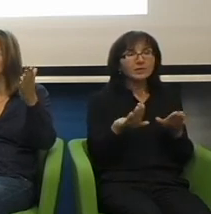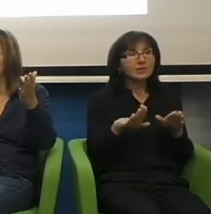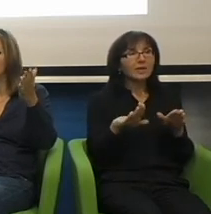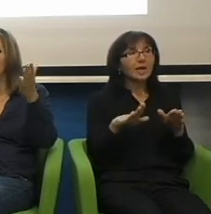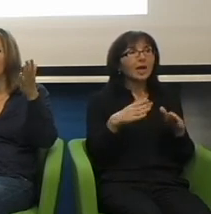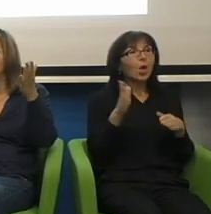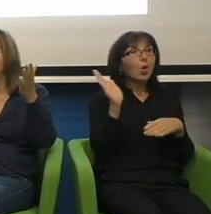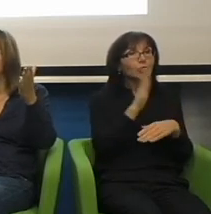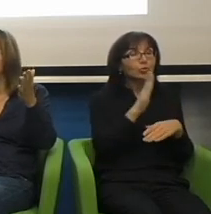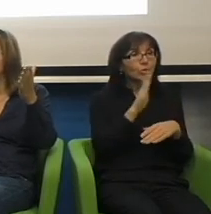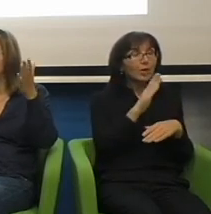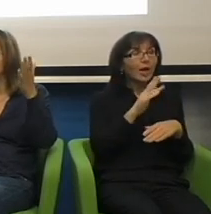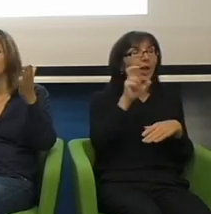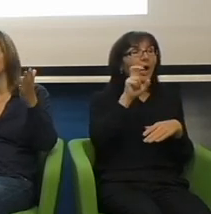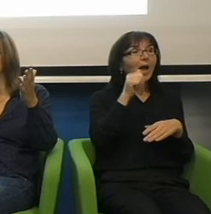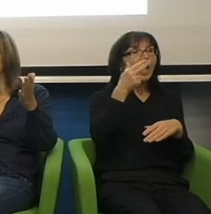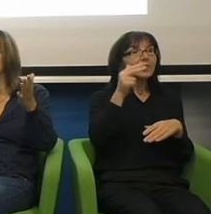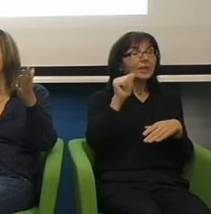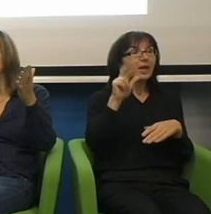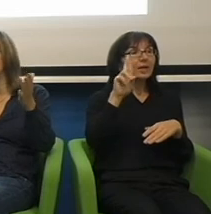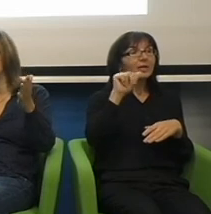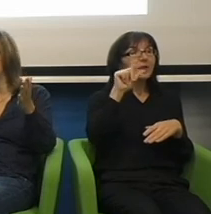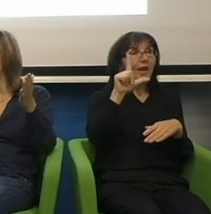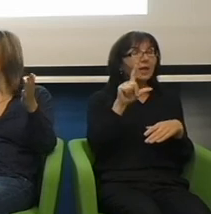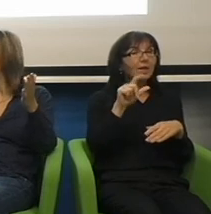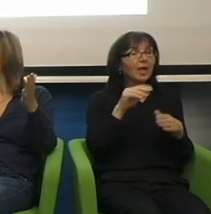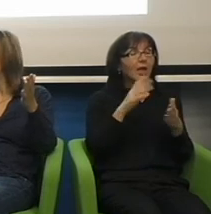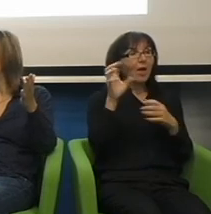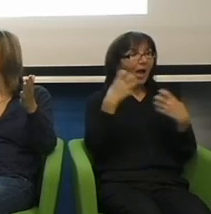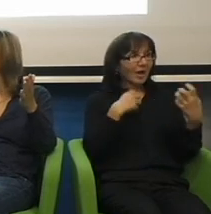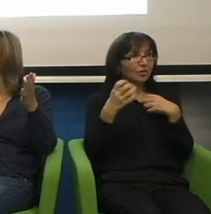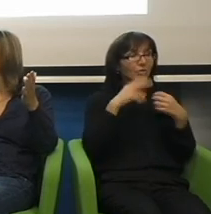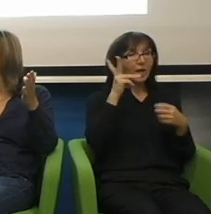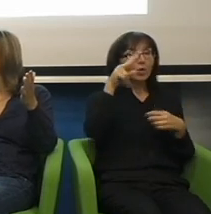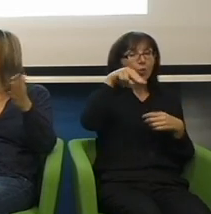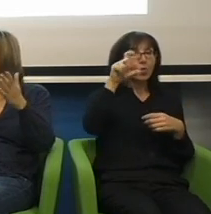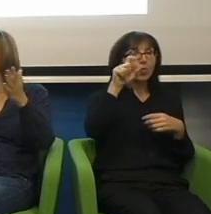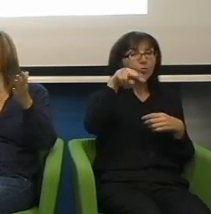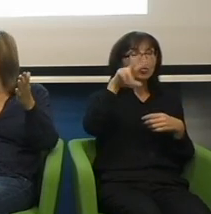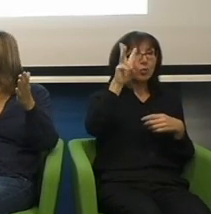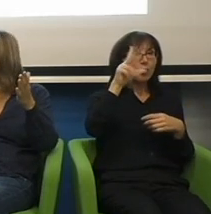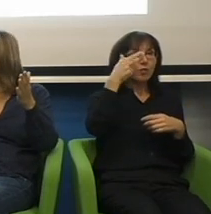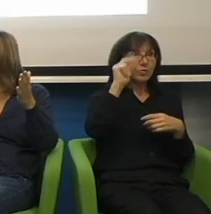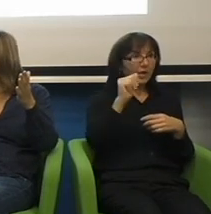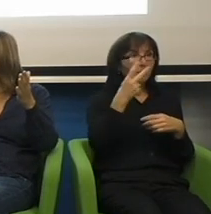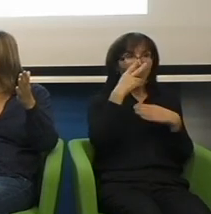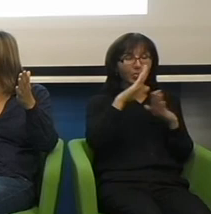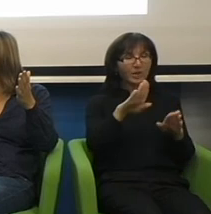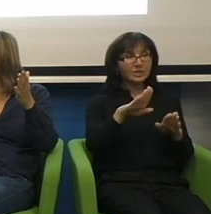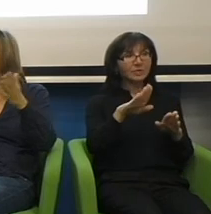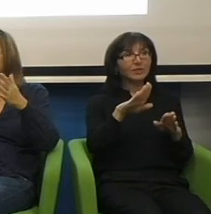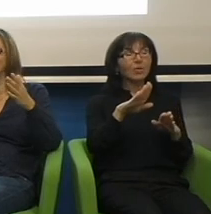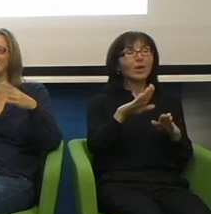wystawiono sztukę. Hanny Kral zagrała Zofia Kucówna, najlepsza aktorka tamtych czasów. Anna Walentynowicz, powiedziałam jak?